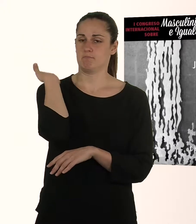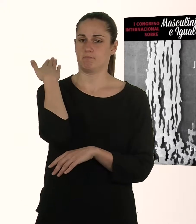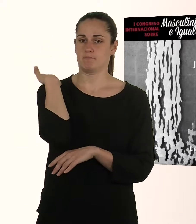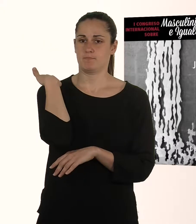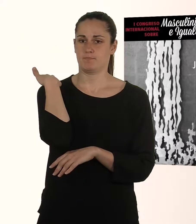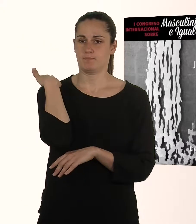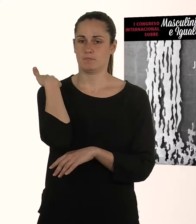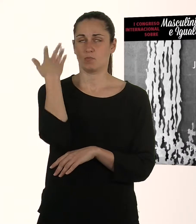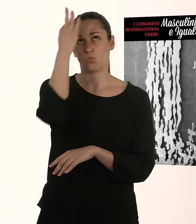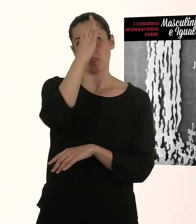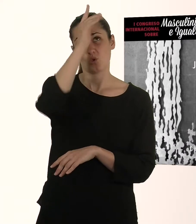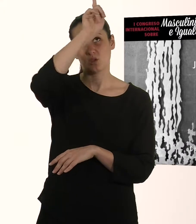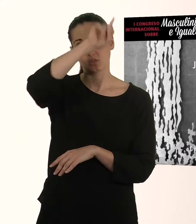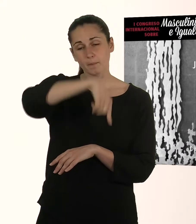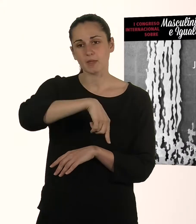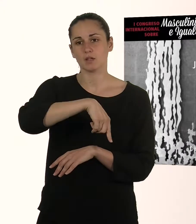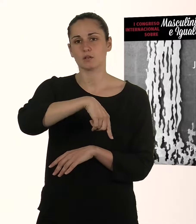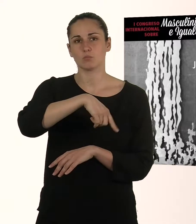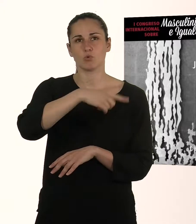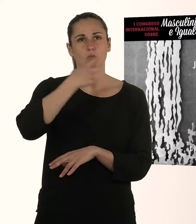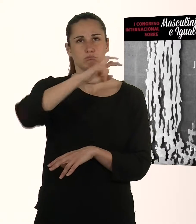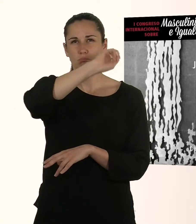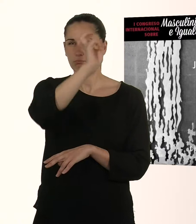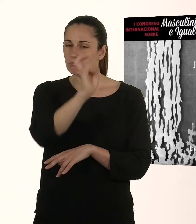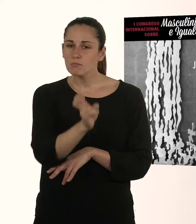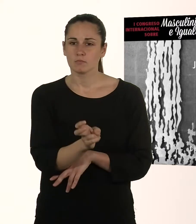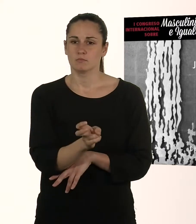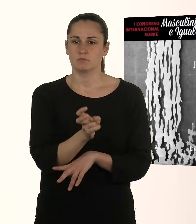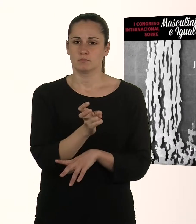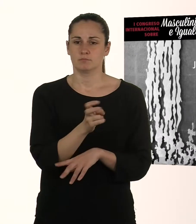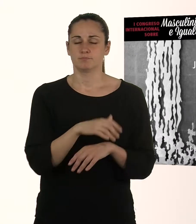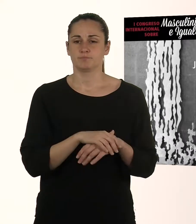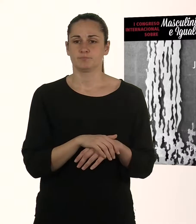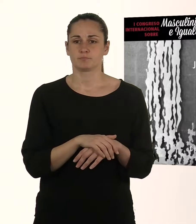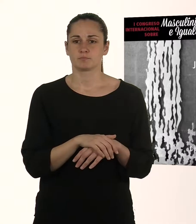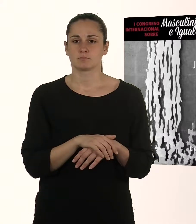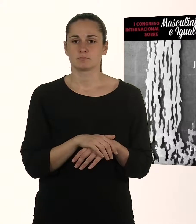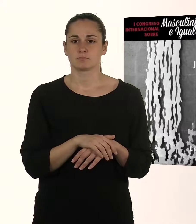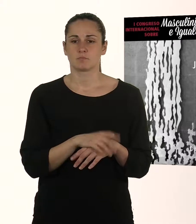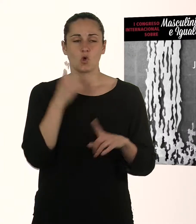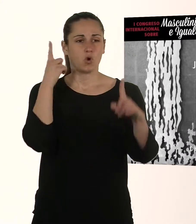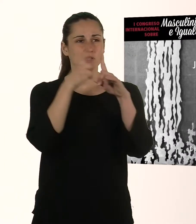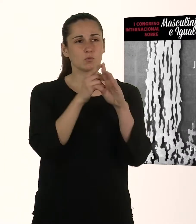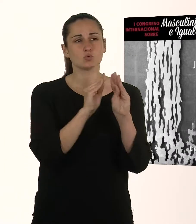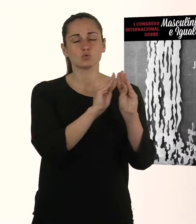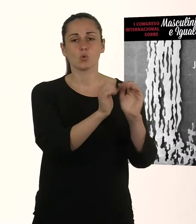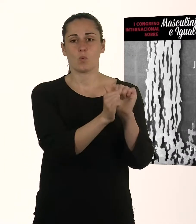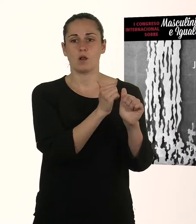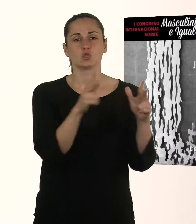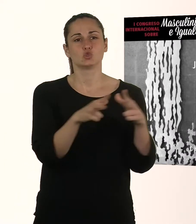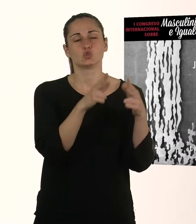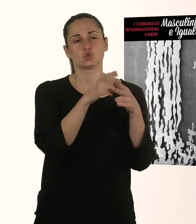fue un personaje, un teórico también muy ecléctico en muchos sentidos. Pretendía hacer sociología, pero al mismo tiempo pretendía